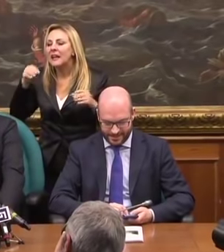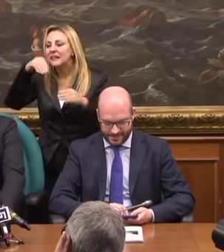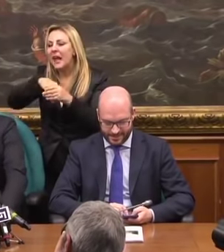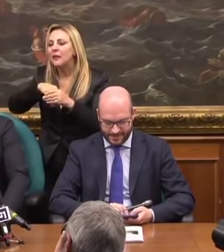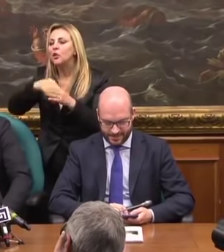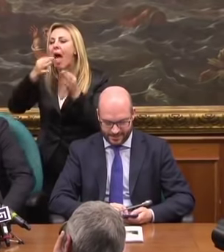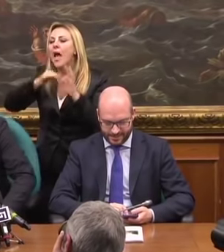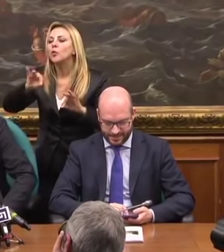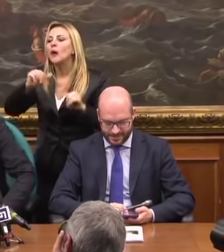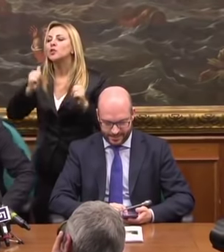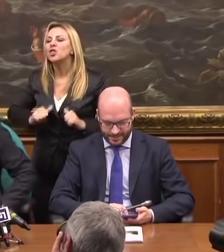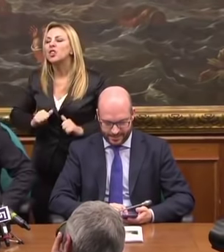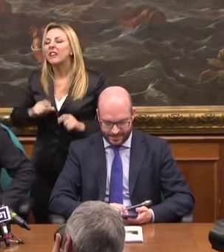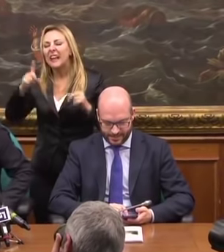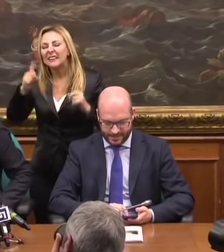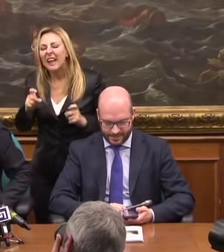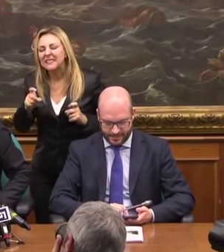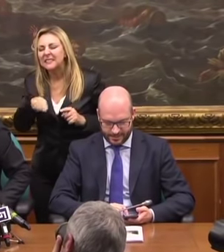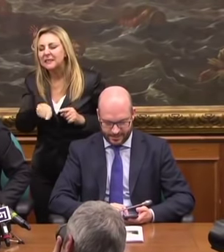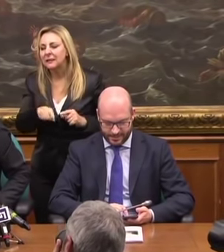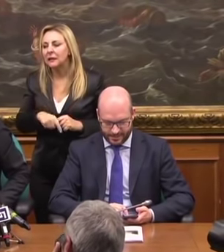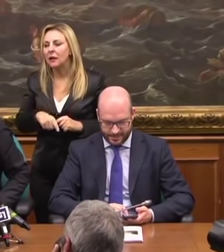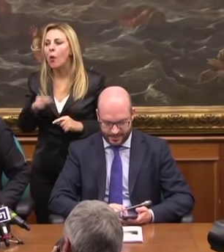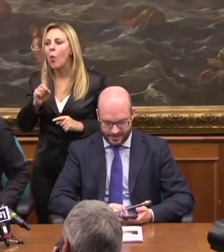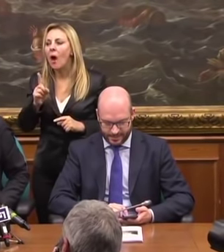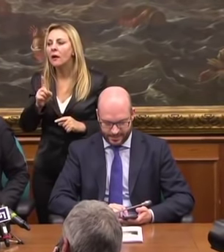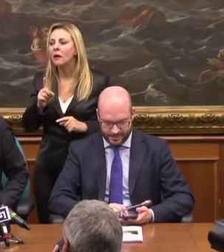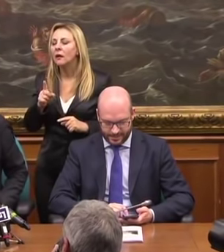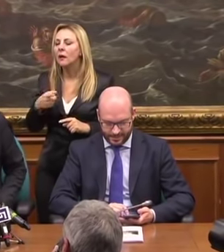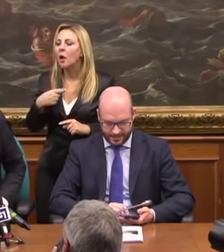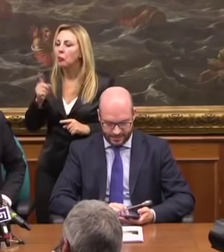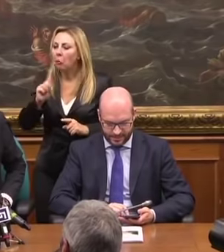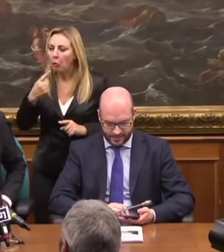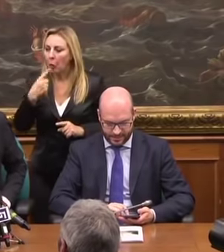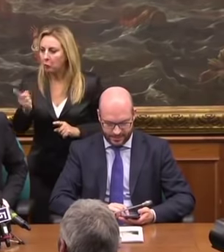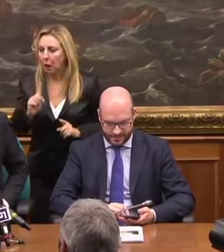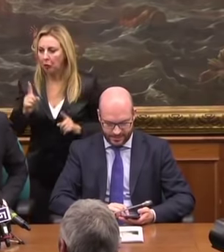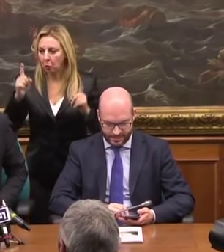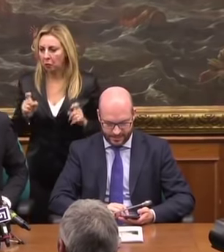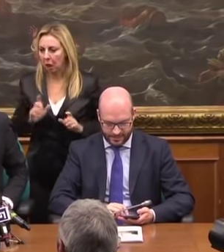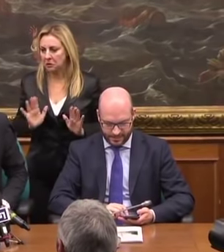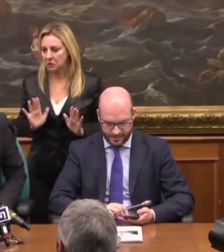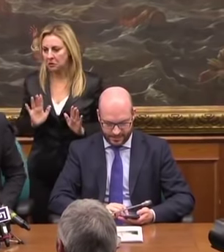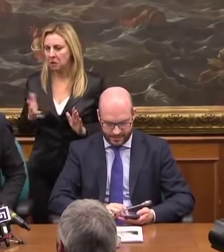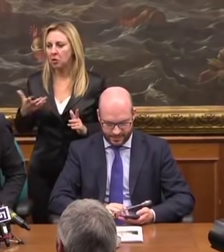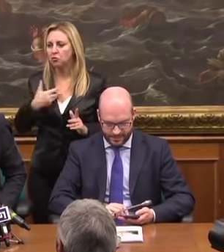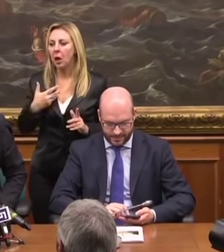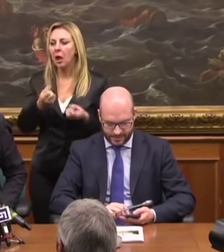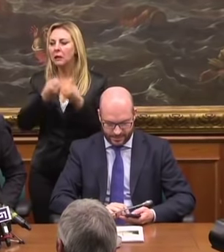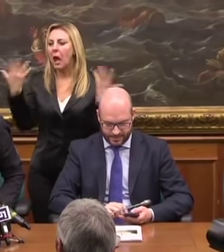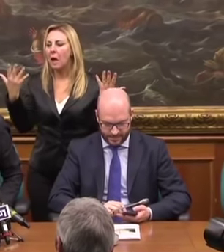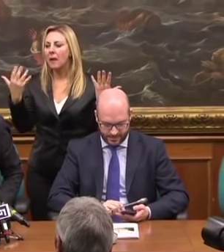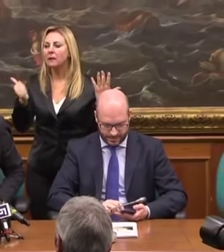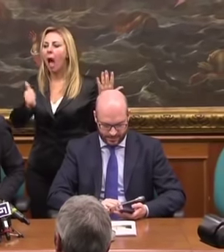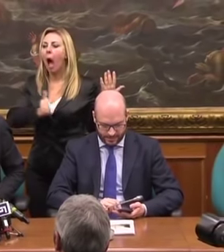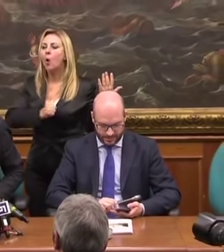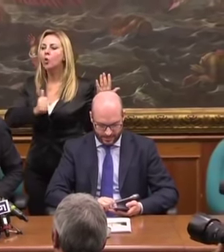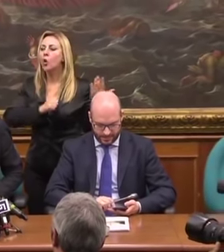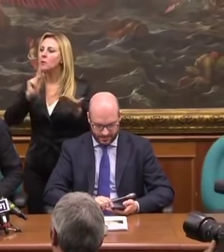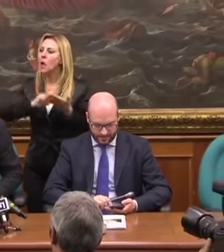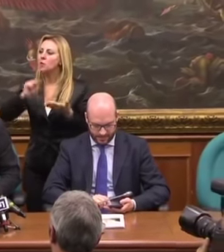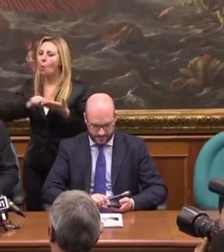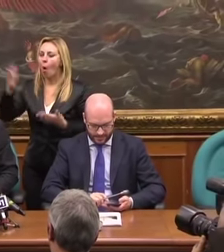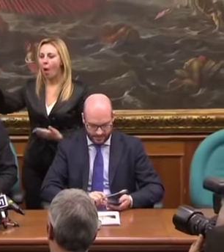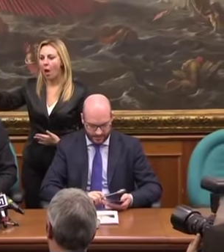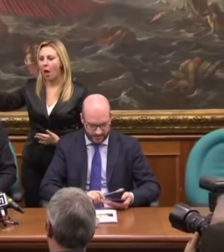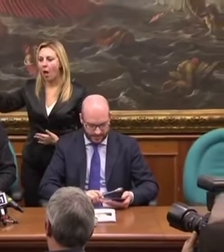dal ministero? I testi, non è detto che ci siano testi. Può essere chiaramente è l'autonomia scolastica,